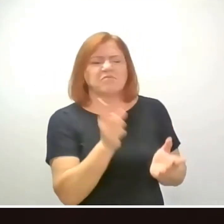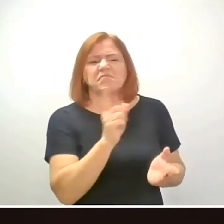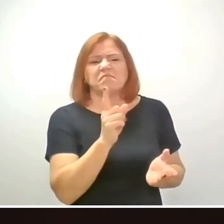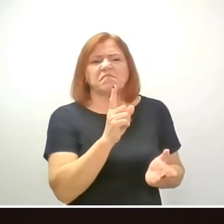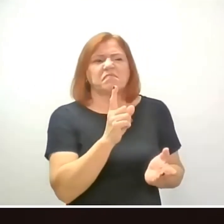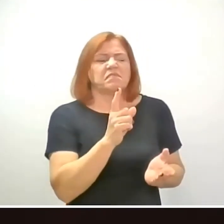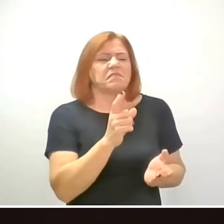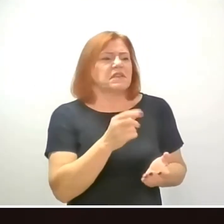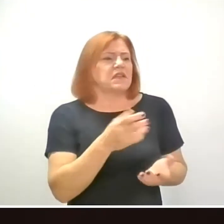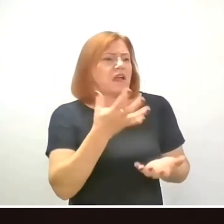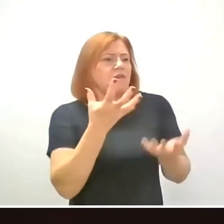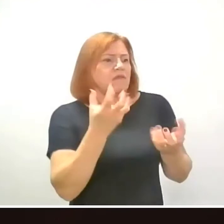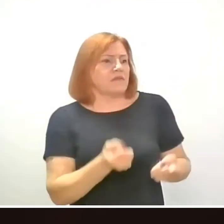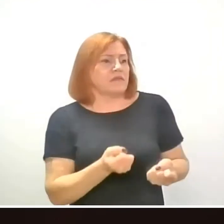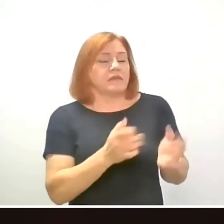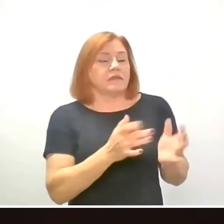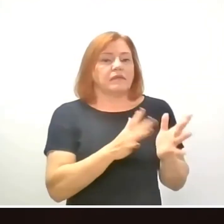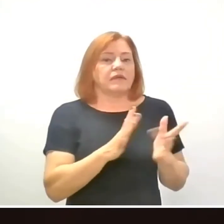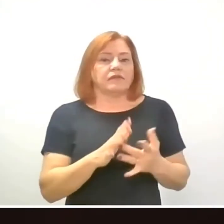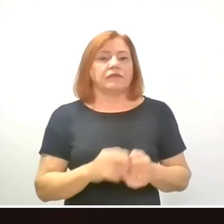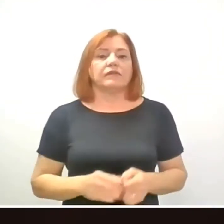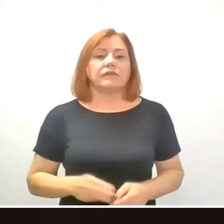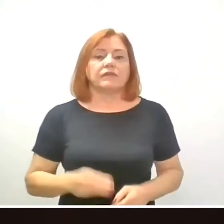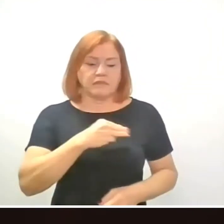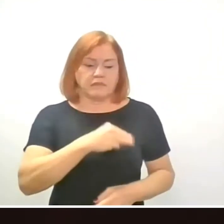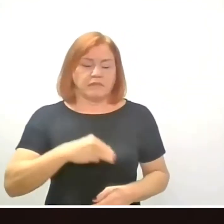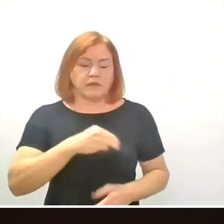Mateus 13, 33.